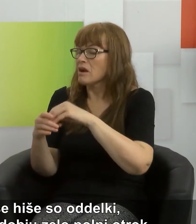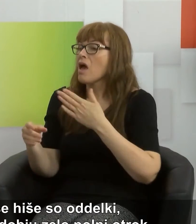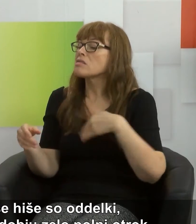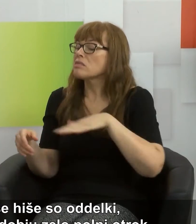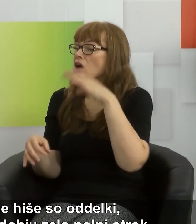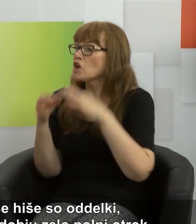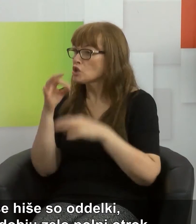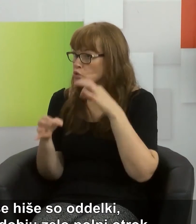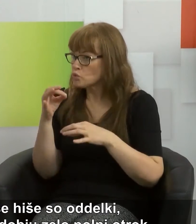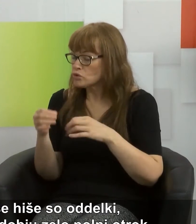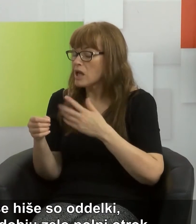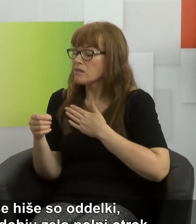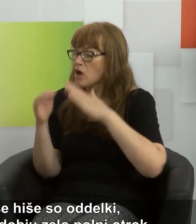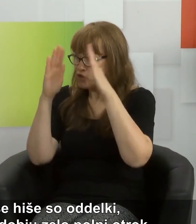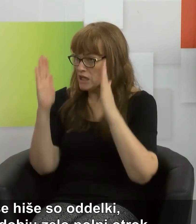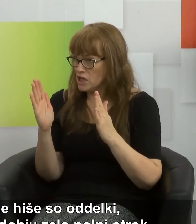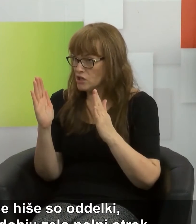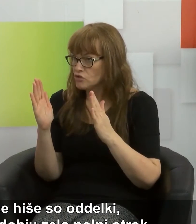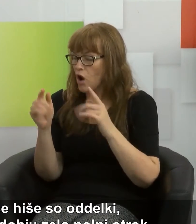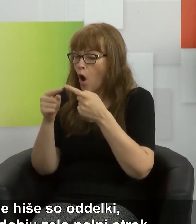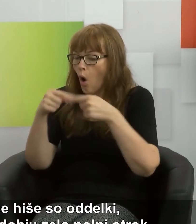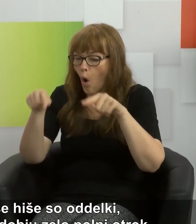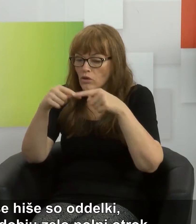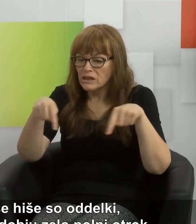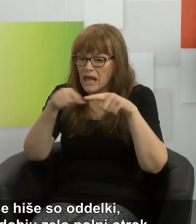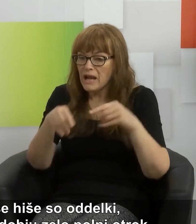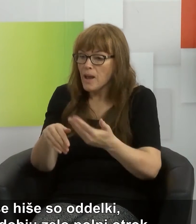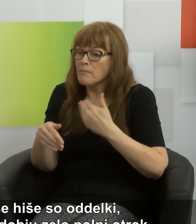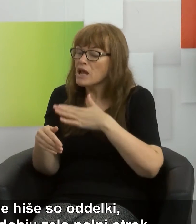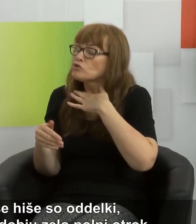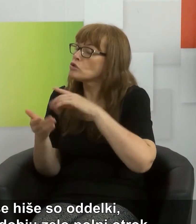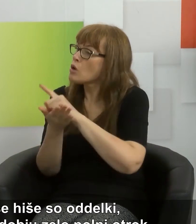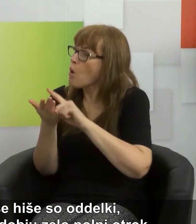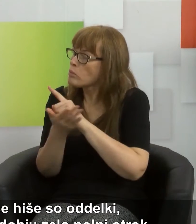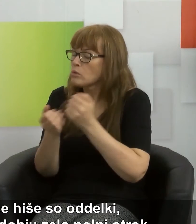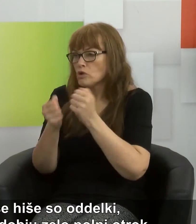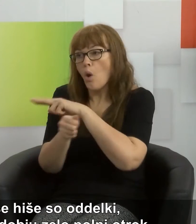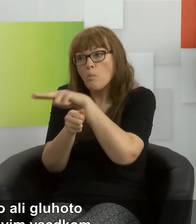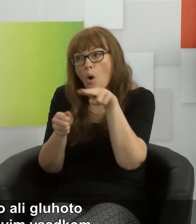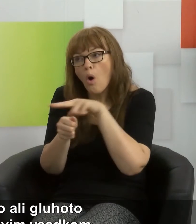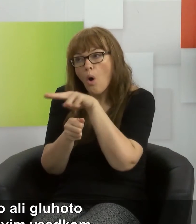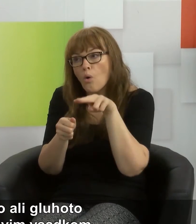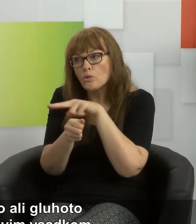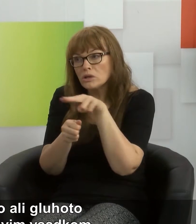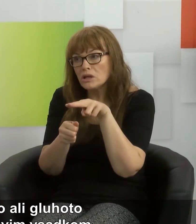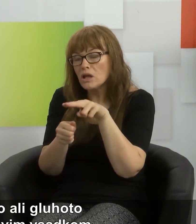Naše izkušnje iz naše hiše so, da so oddelki, ki so v predšolskem obdobju zelo polni, otrok